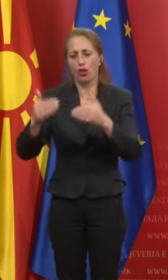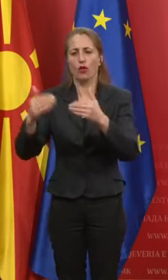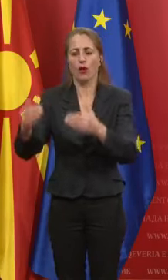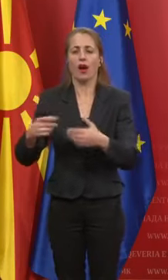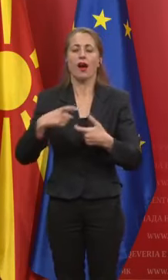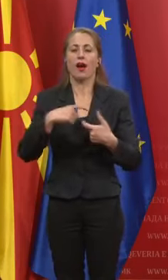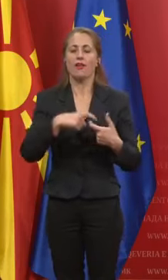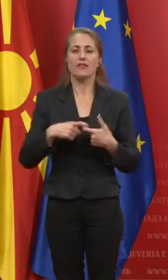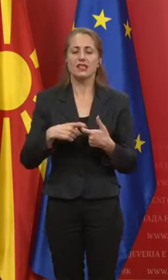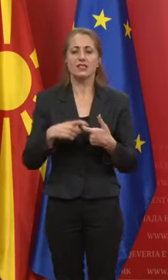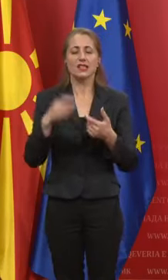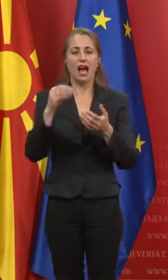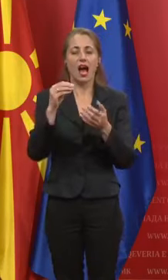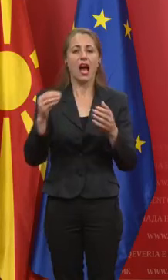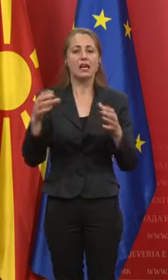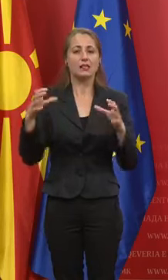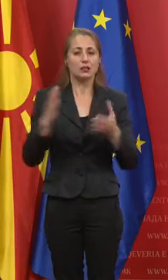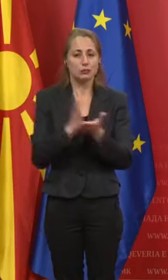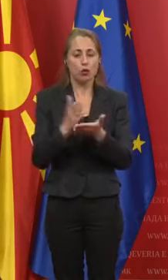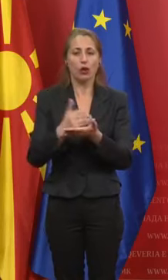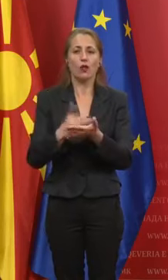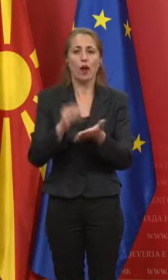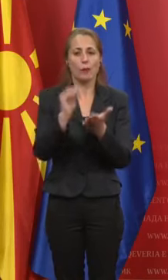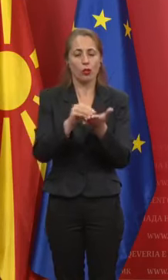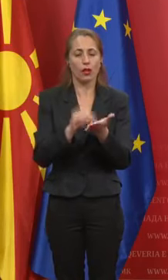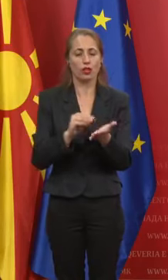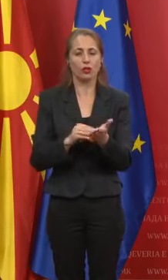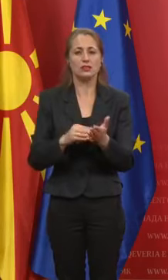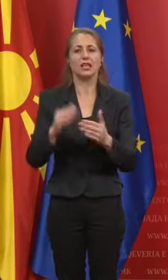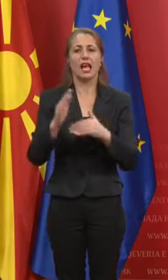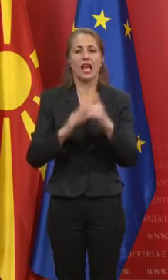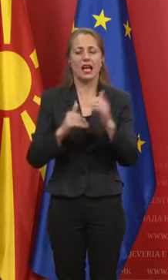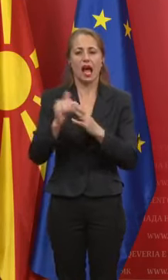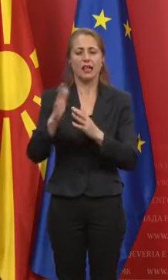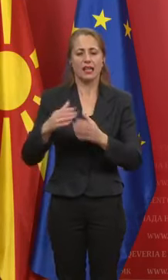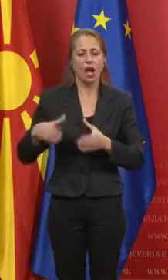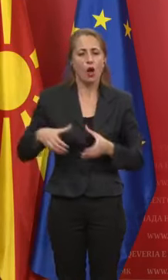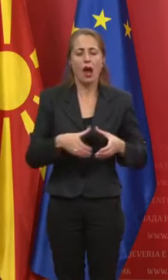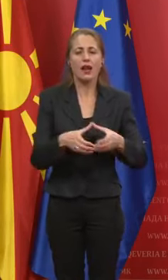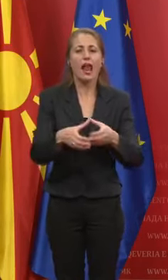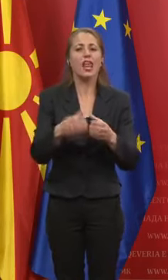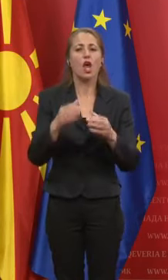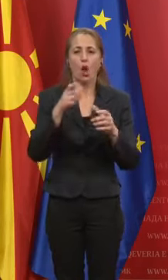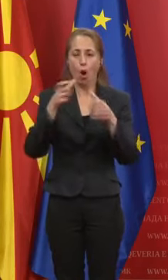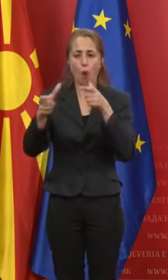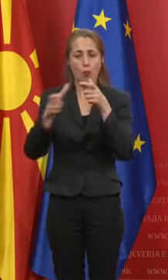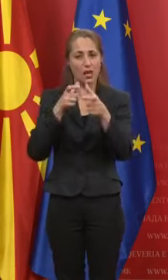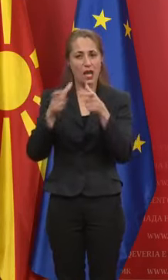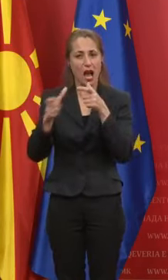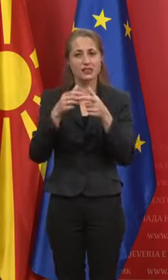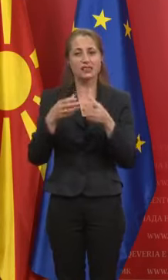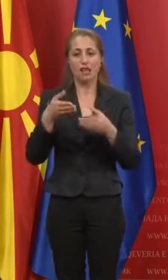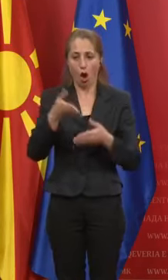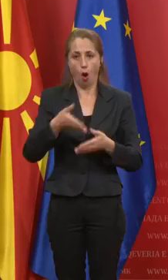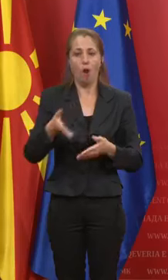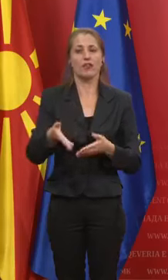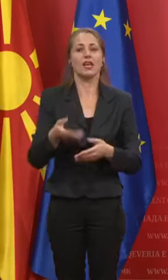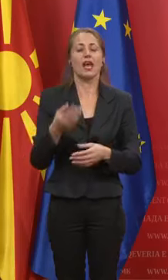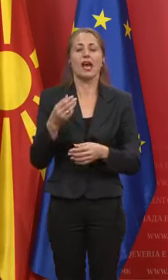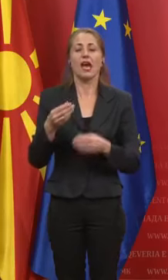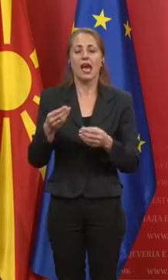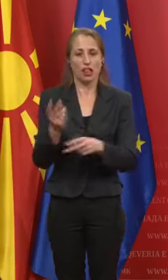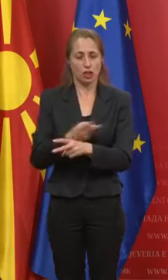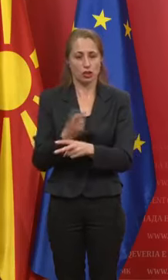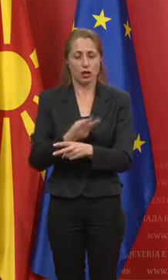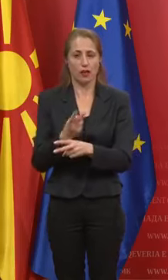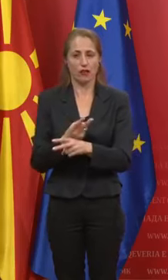на податоците, и врз основа на градење на канали за комуникација помеѓу сите овие земји, евентуално во